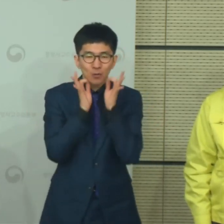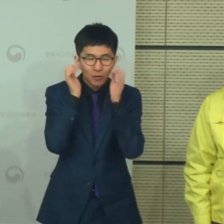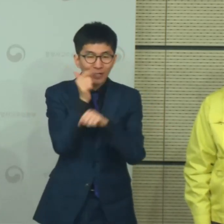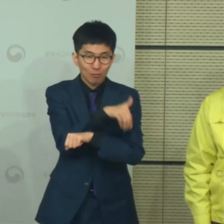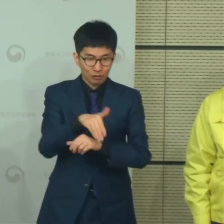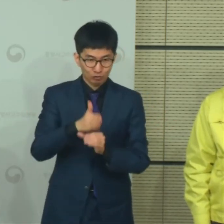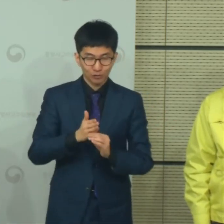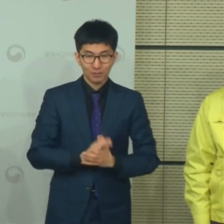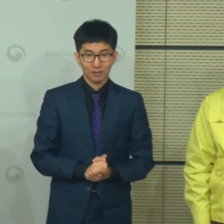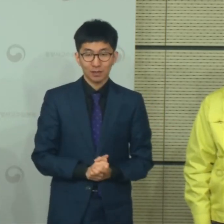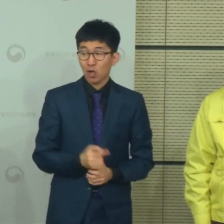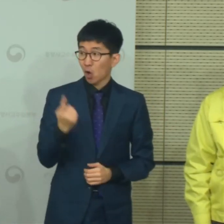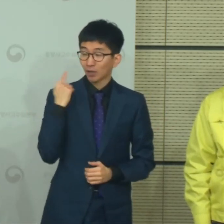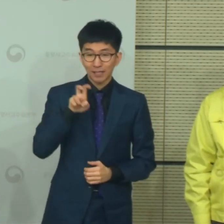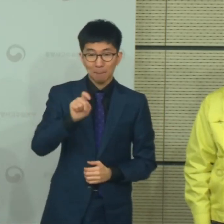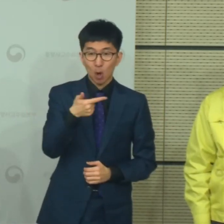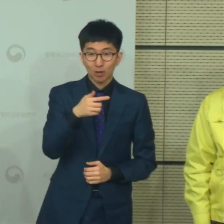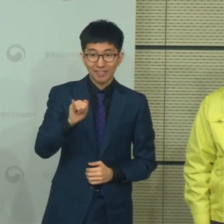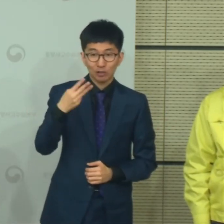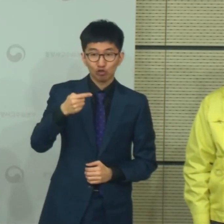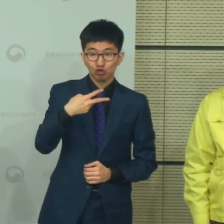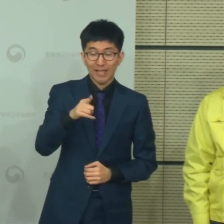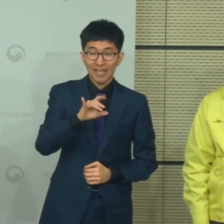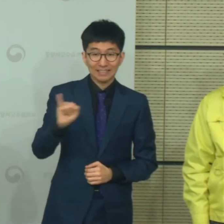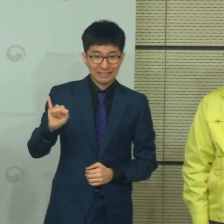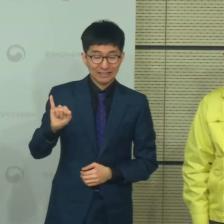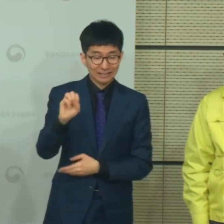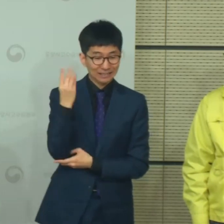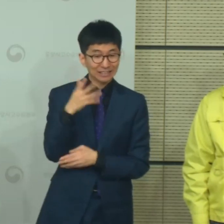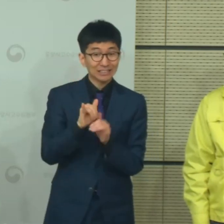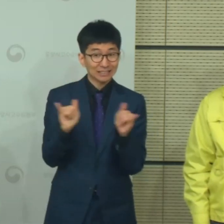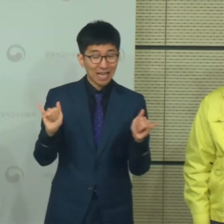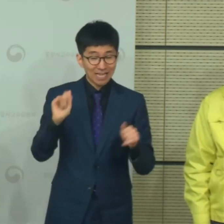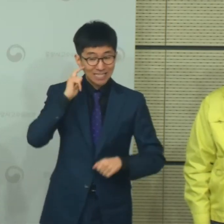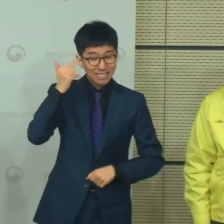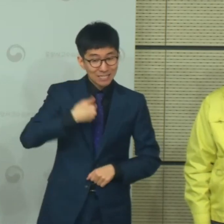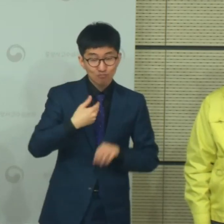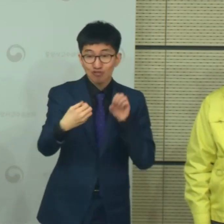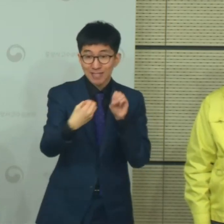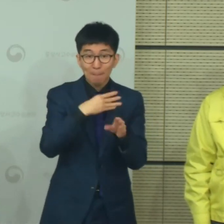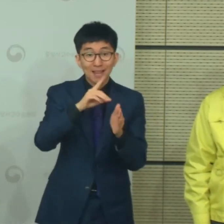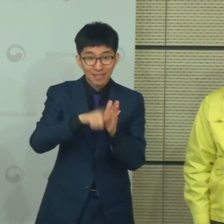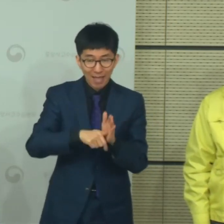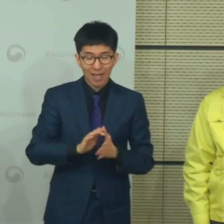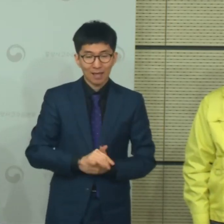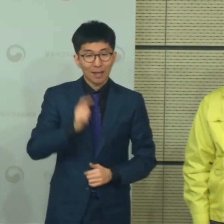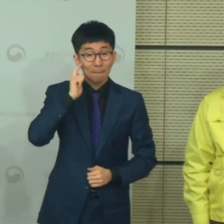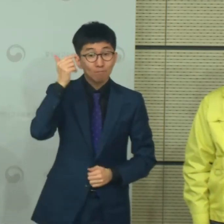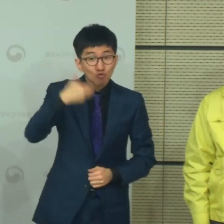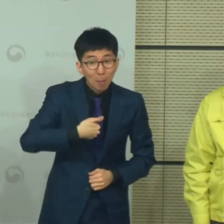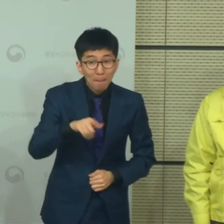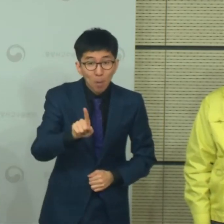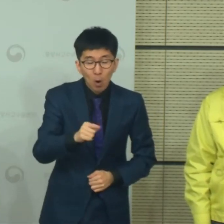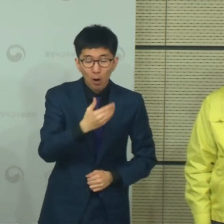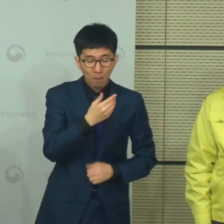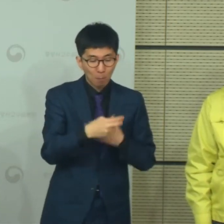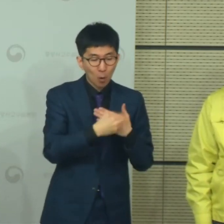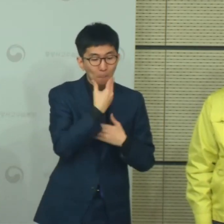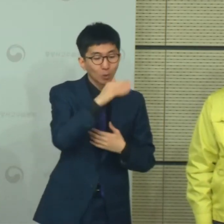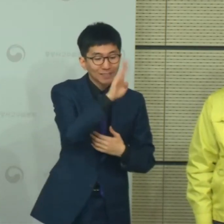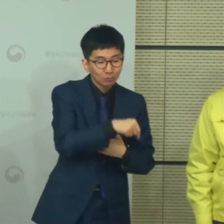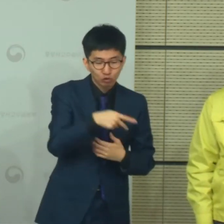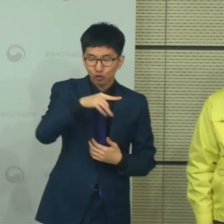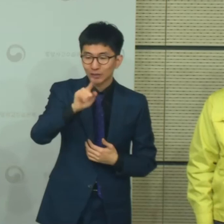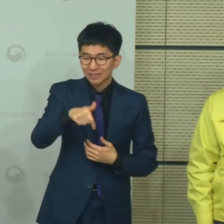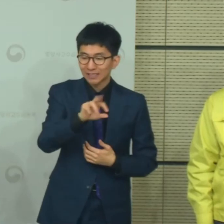그 기자님께서 그 질의응답 과정에서 물어보셨던 복지부와